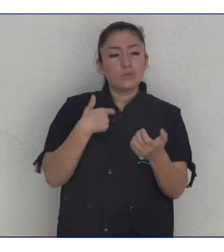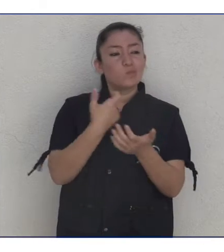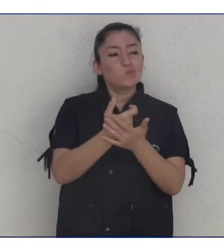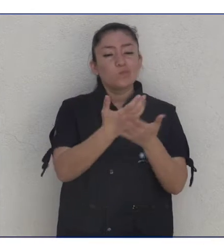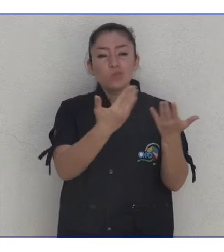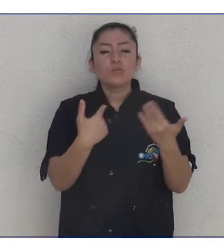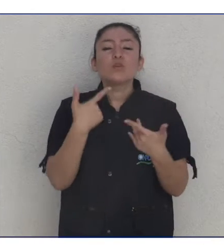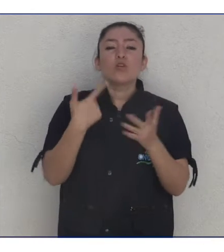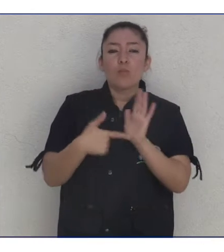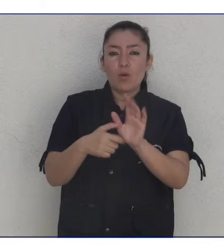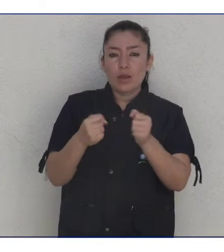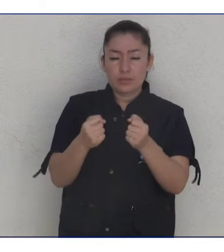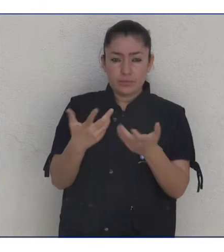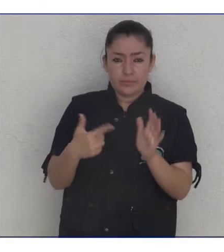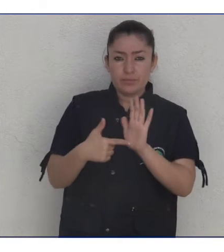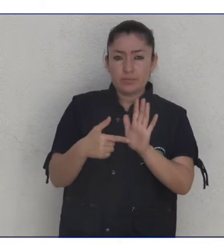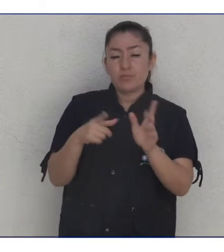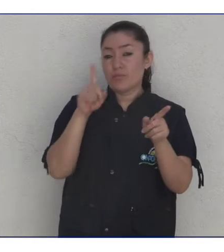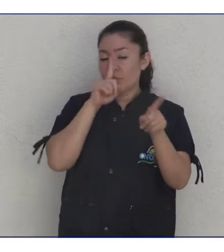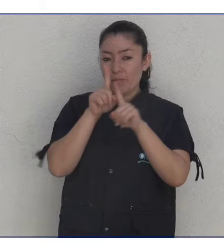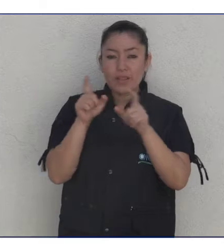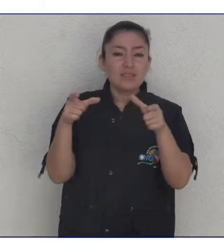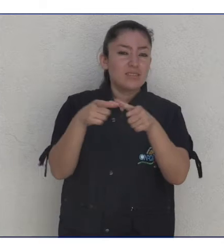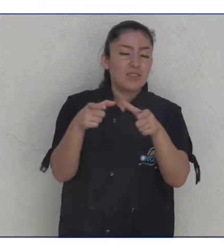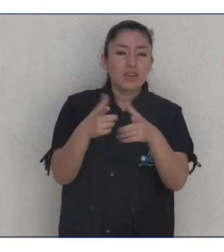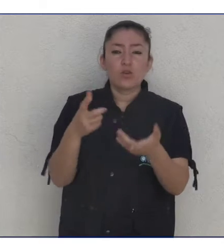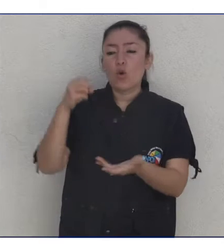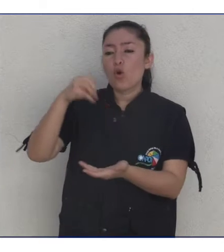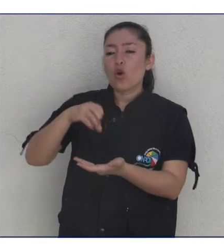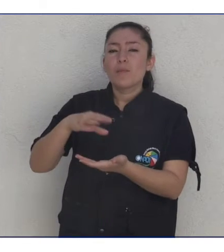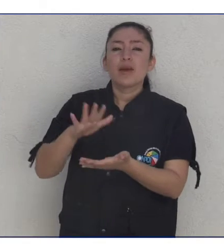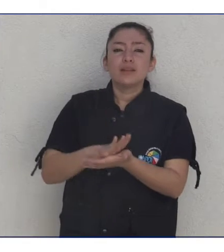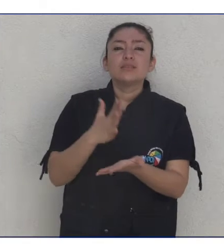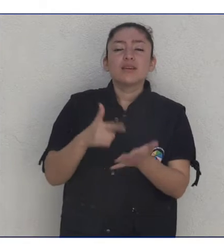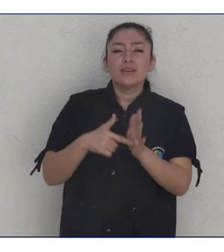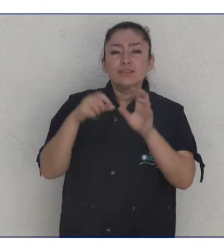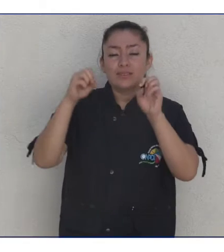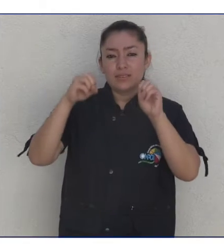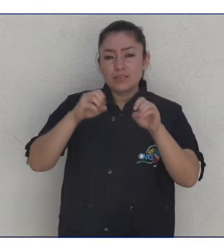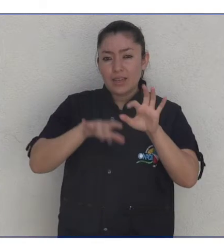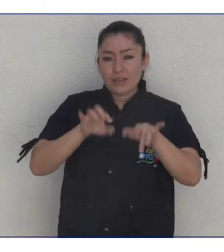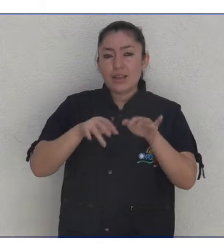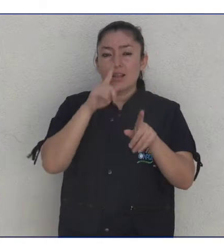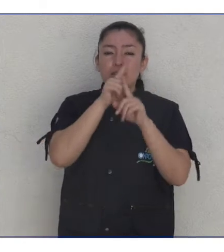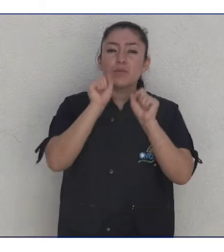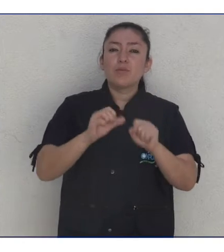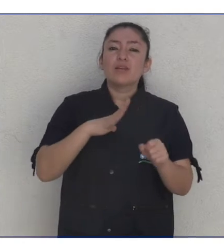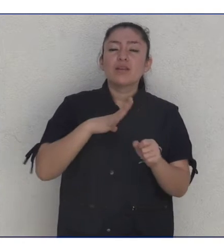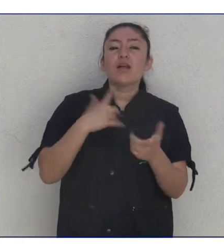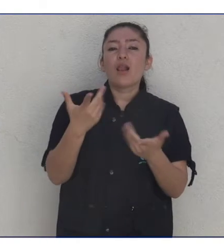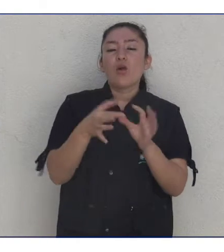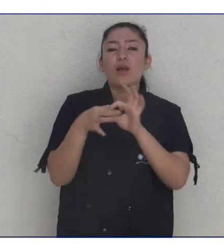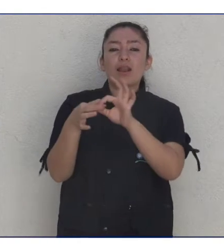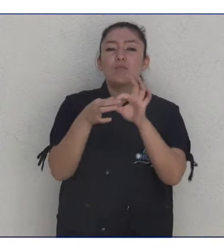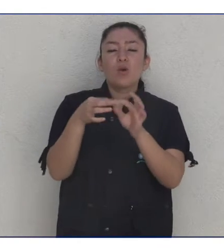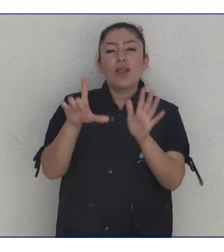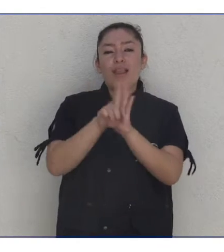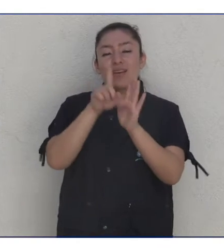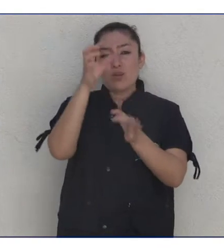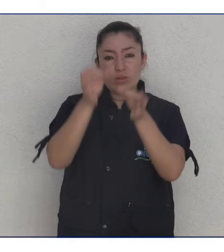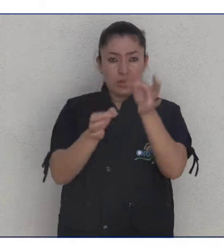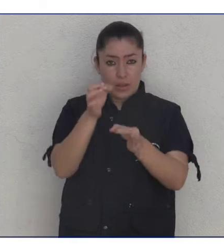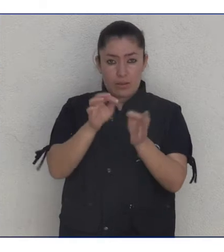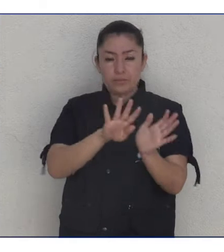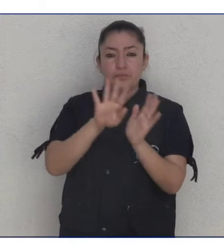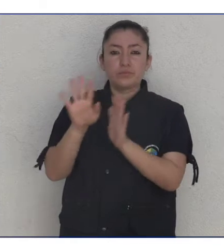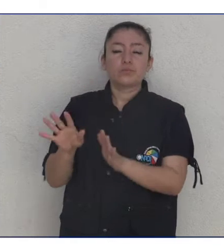el valor de los mismos. Lo relativo a certificaciones y copias secretariales se regulará conforme a la ley del organismo judicial.